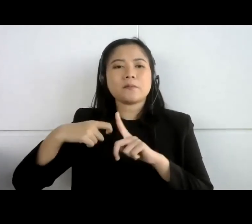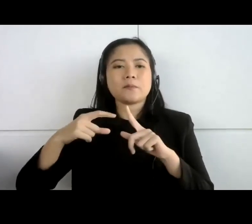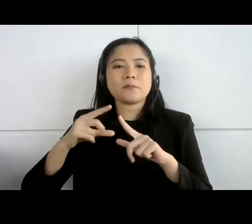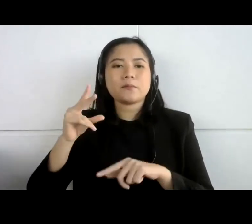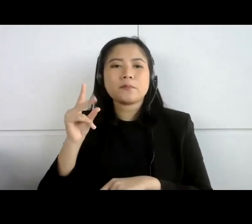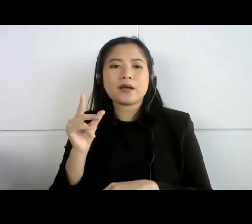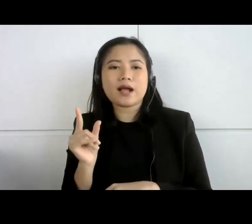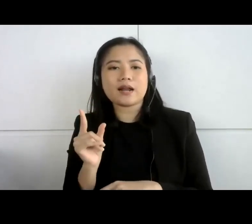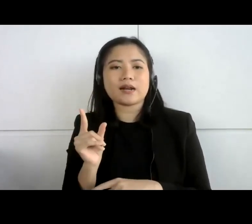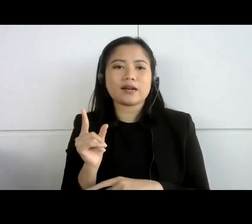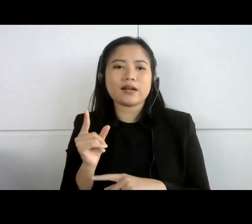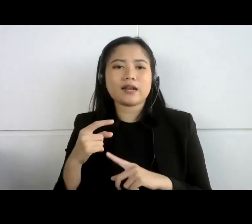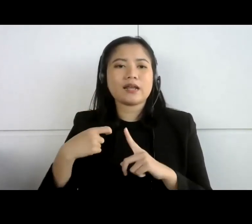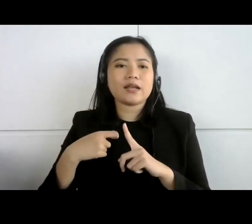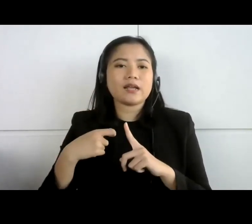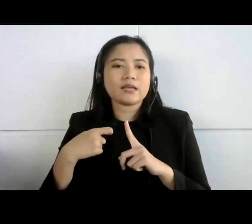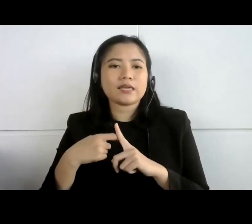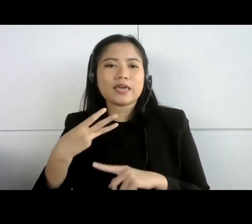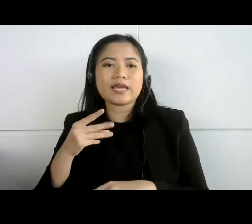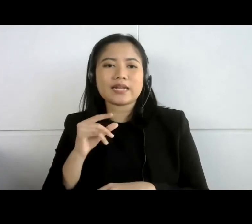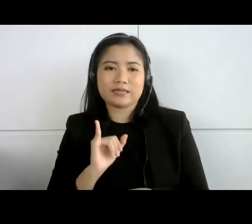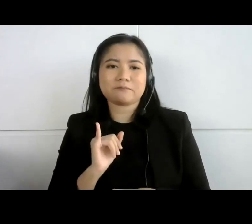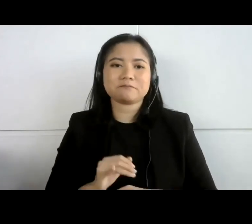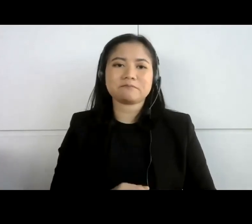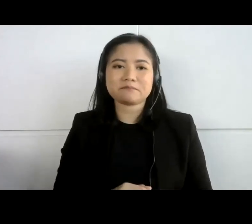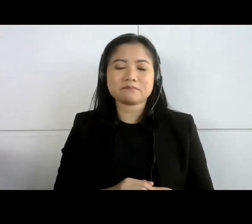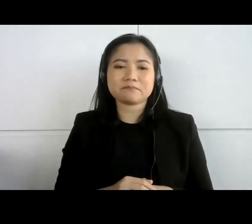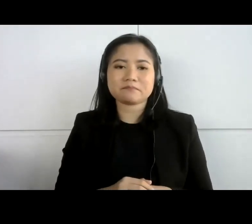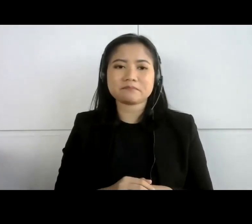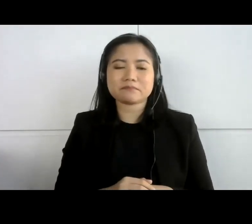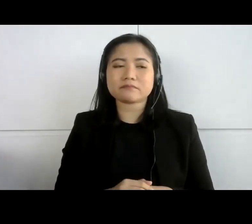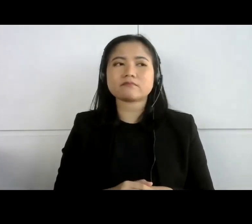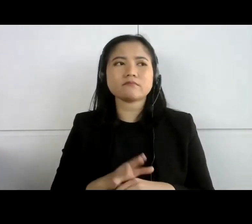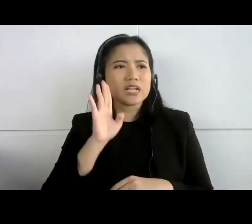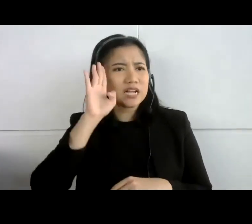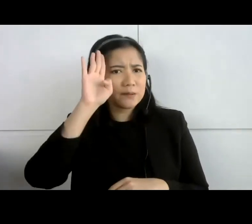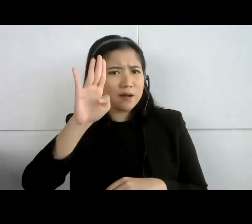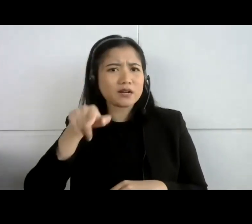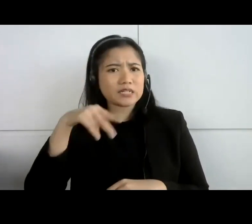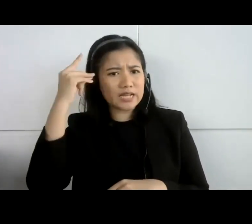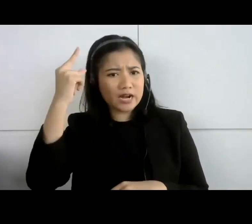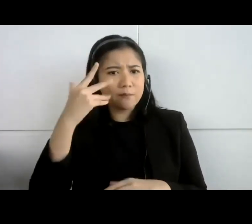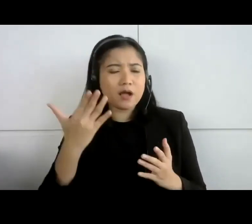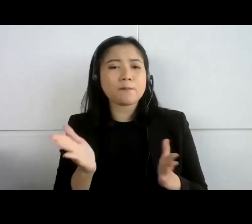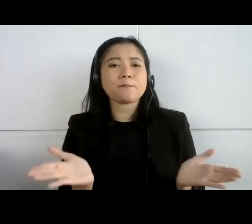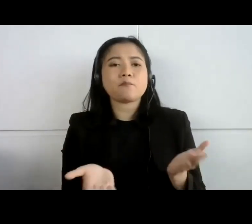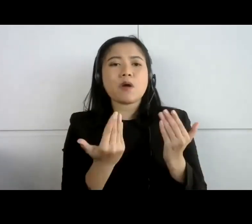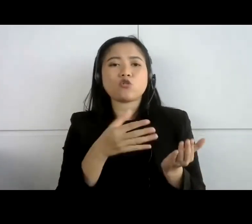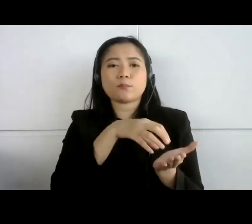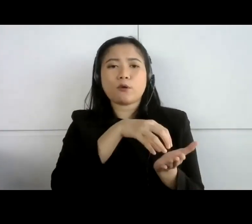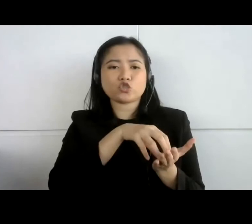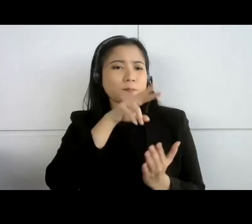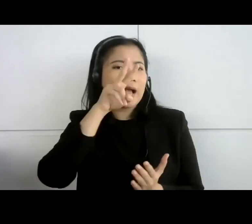Sehingga rencana ke depan mau tidak mau harus membangun pos baca dan